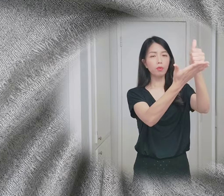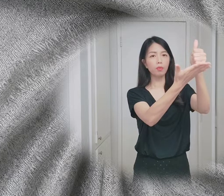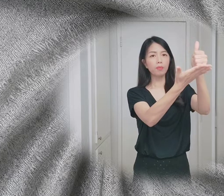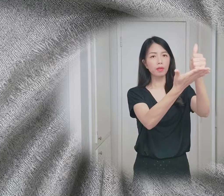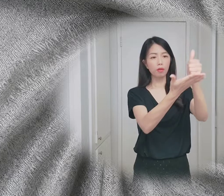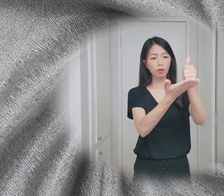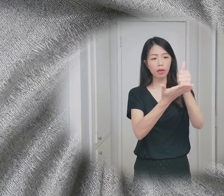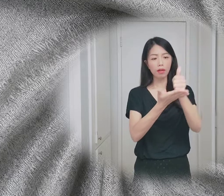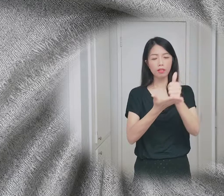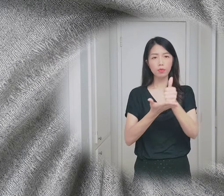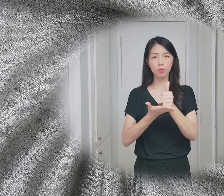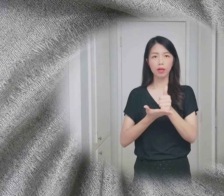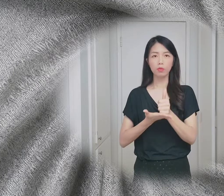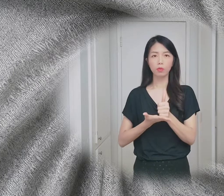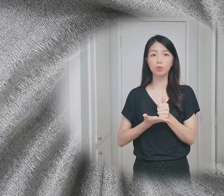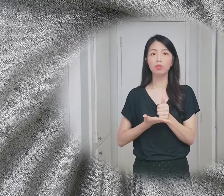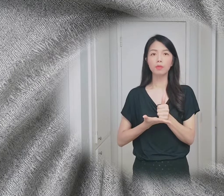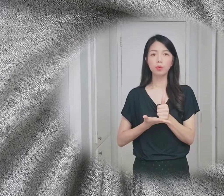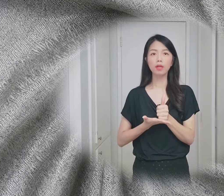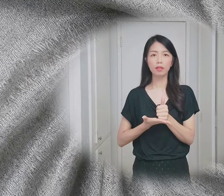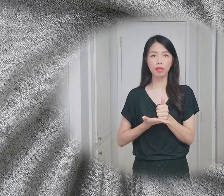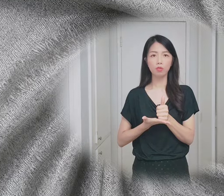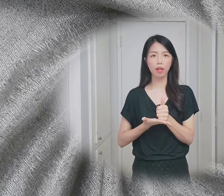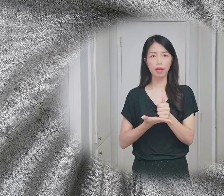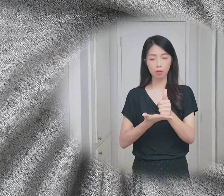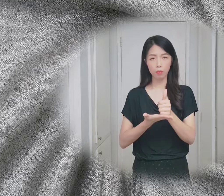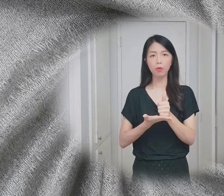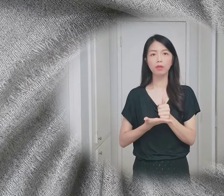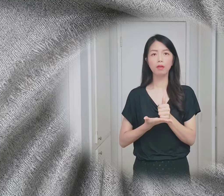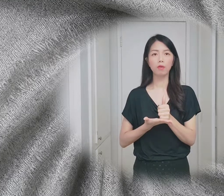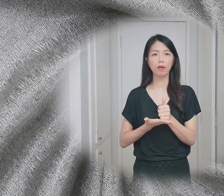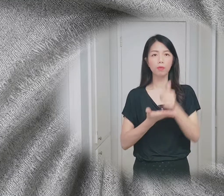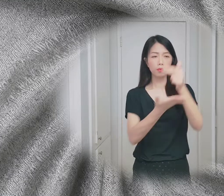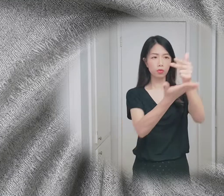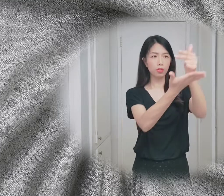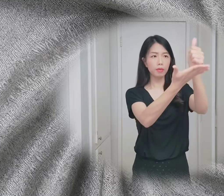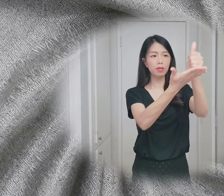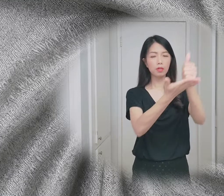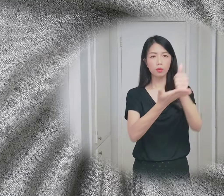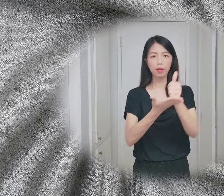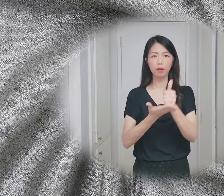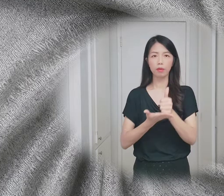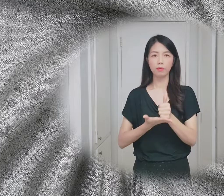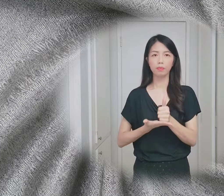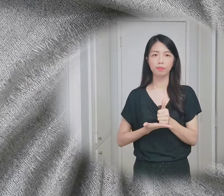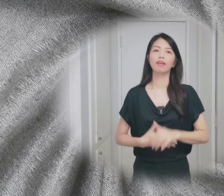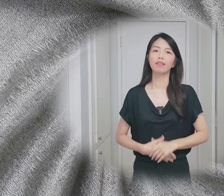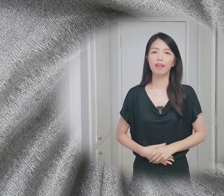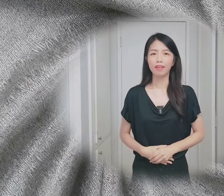주님이라고 하고 이렇게 가슴 쪽으로 가져온 것도 주님을 초대했기 때문에 이렇게 표현을 한 거예요. 주님을 초대한